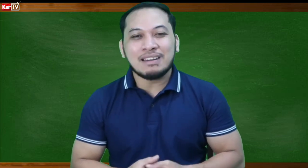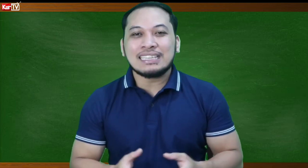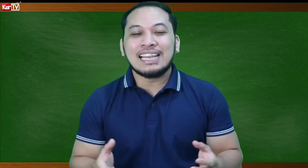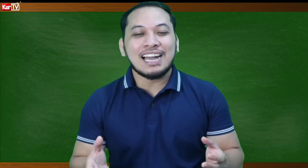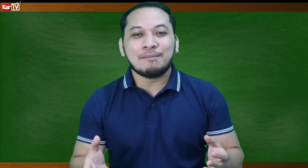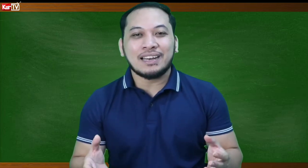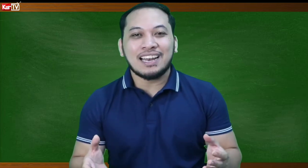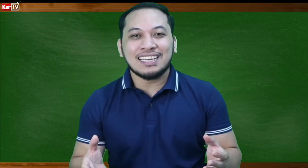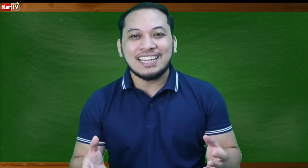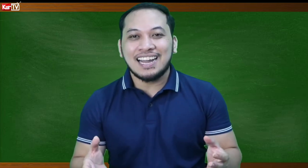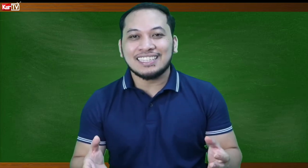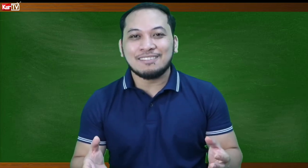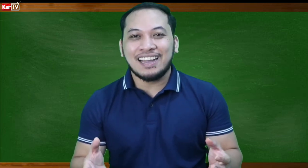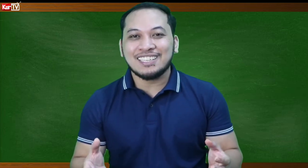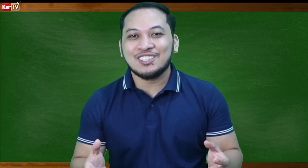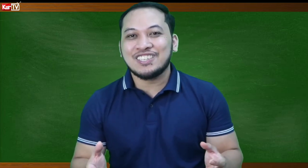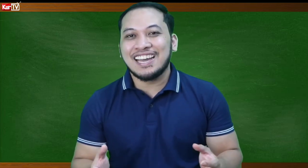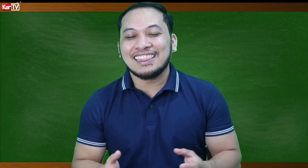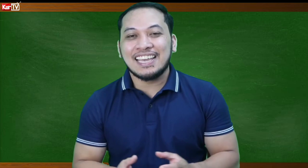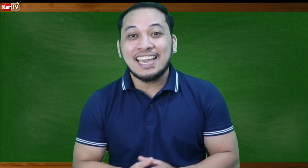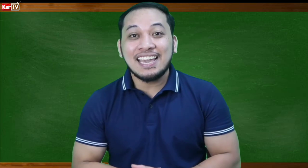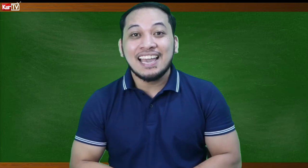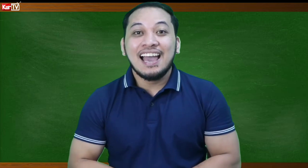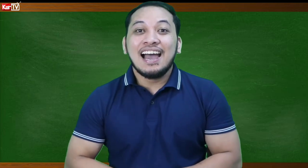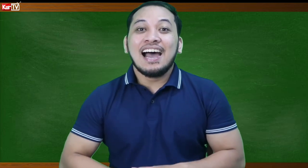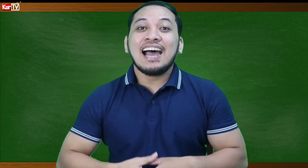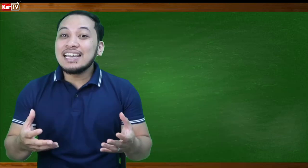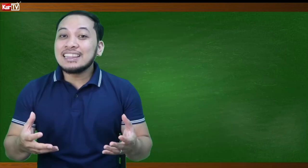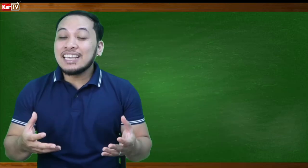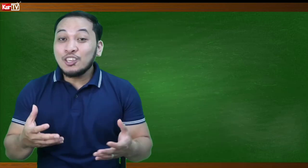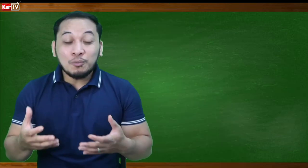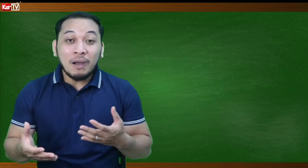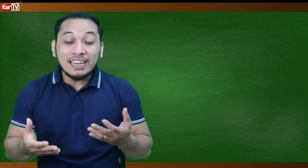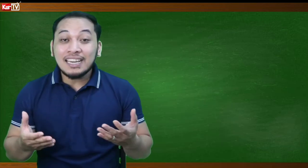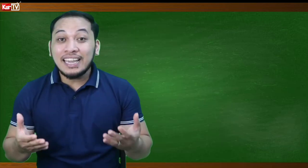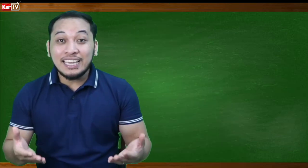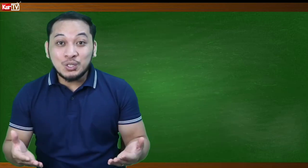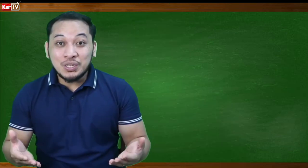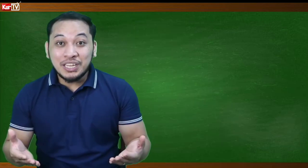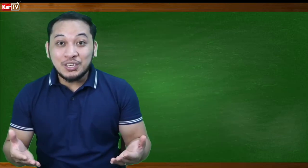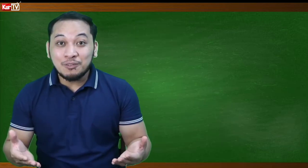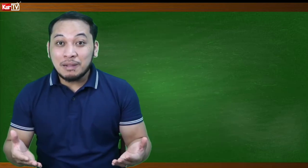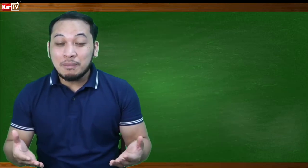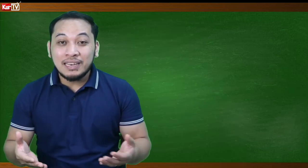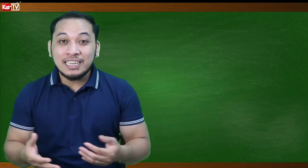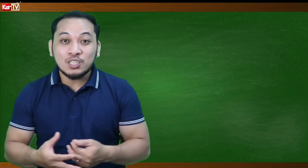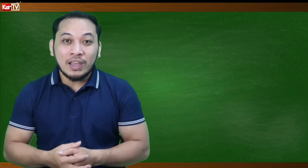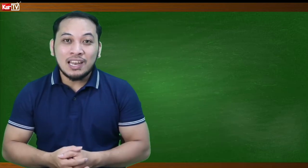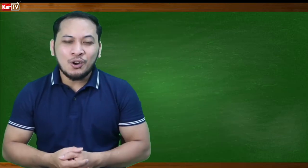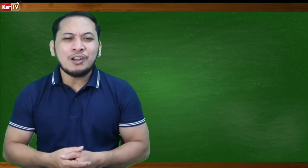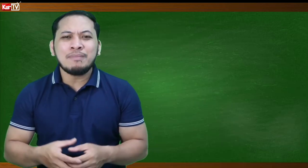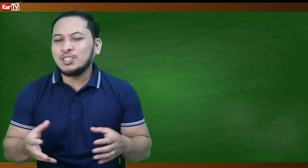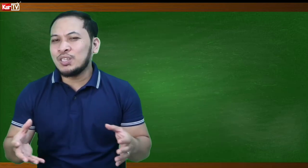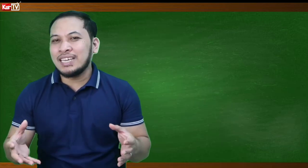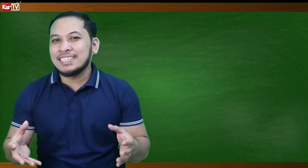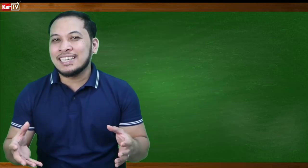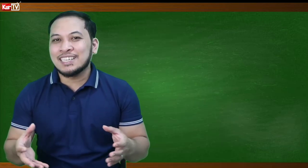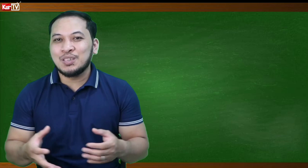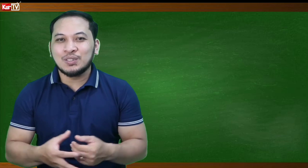Iba rin talaga ang pananalag ng ating mga estudyante. At kayo po ba ay nag-e-enjoy sa inyong pagbabalik iskwela o medyo na-i-stress kayo